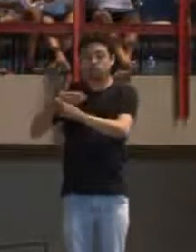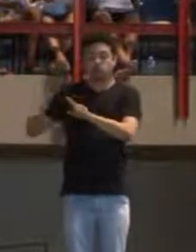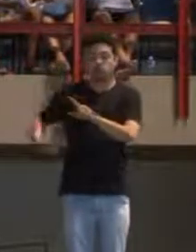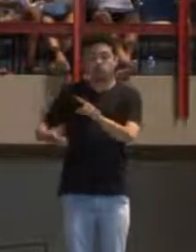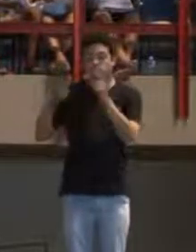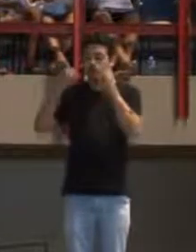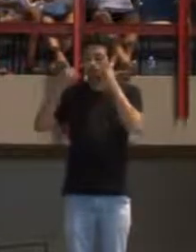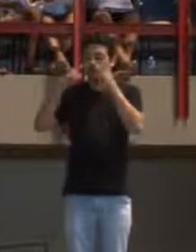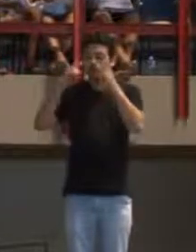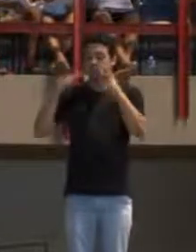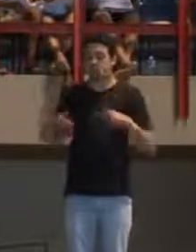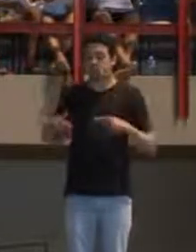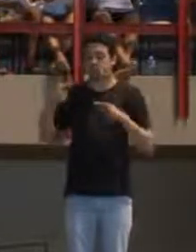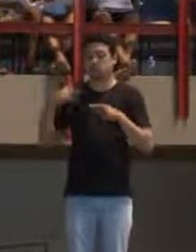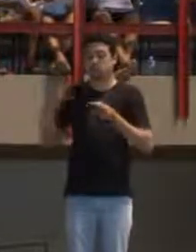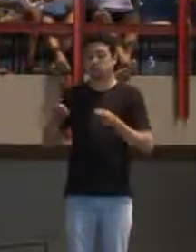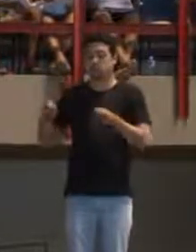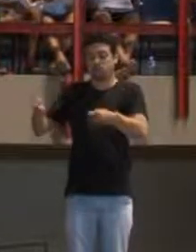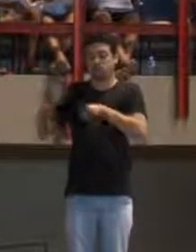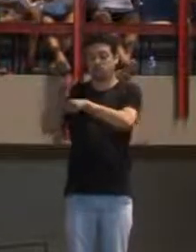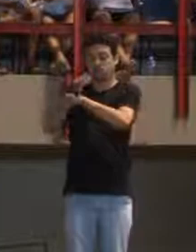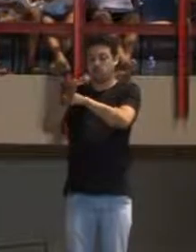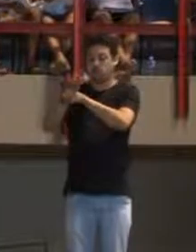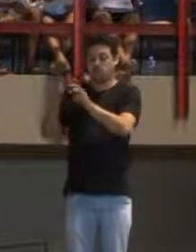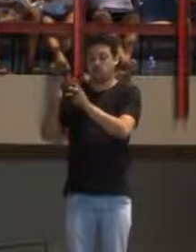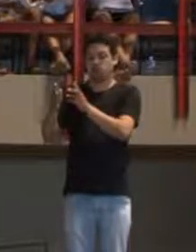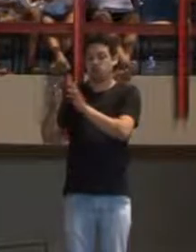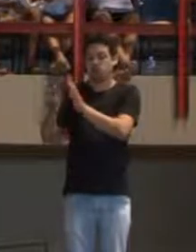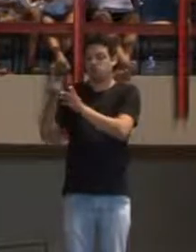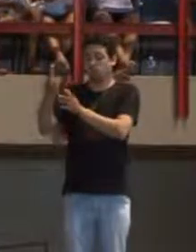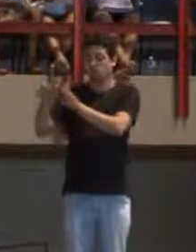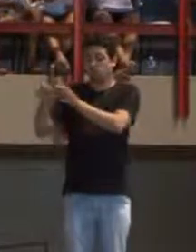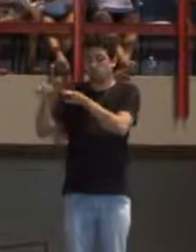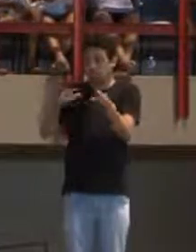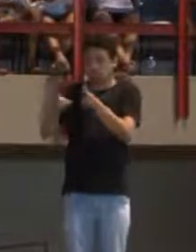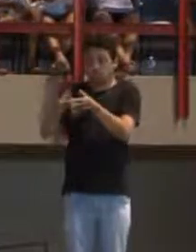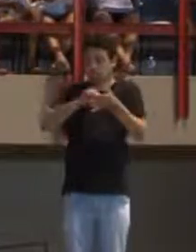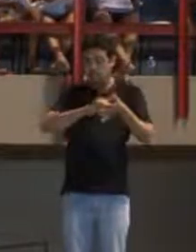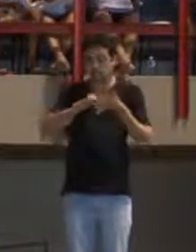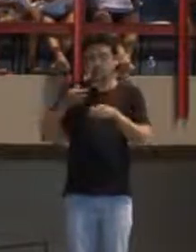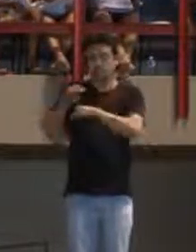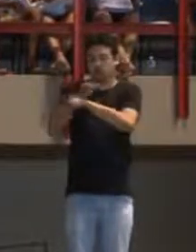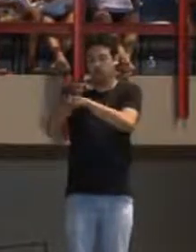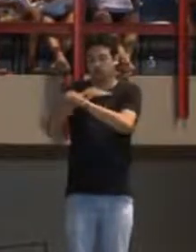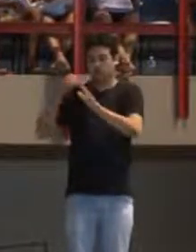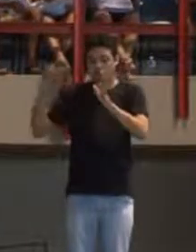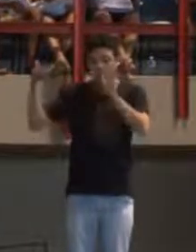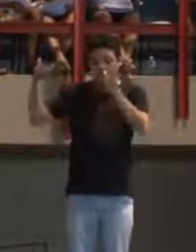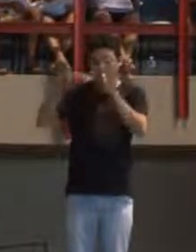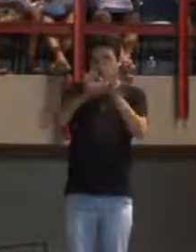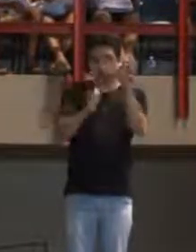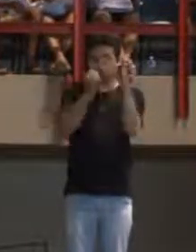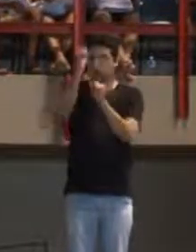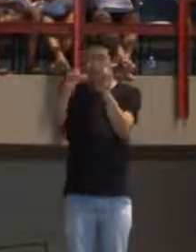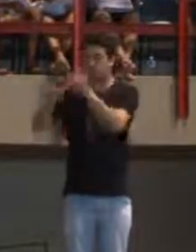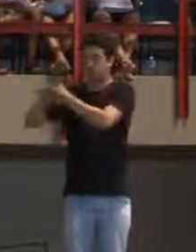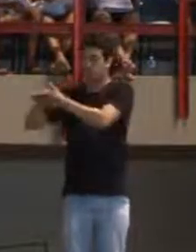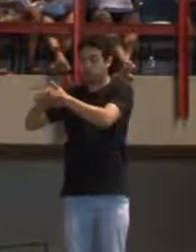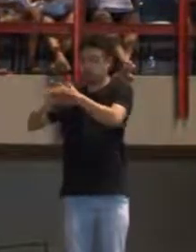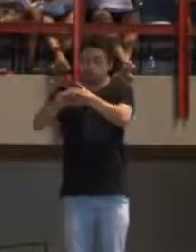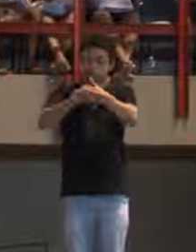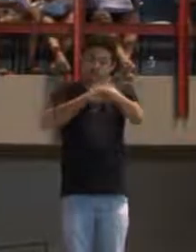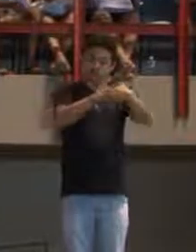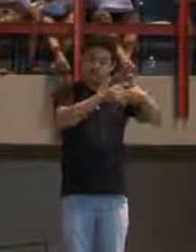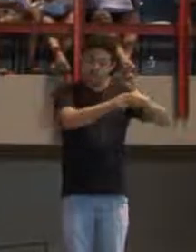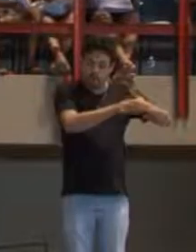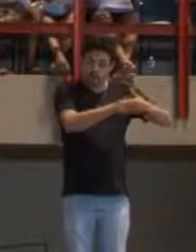deu férias, né, uma semana antes de começar os Jogos, deu férias para os trabalhadores e fechou uma grande quantidade de